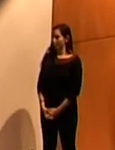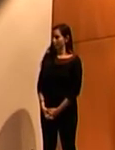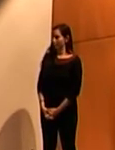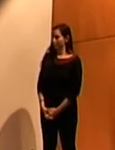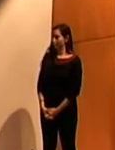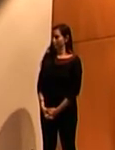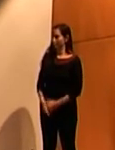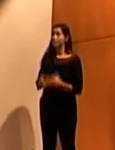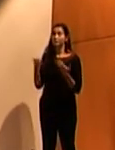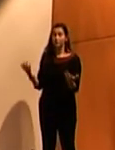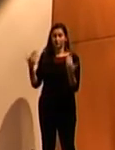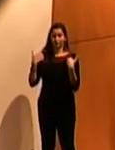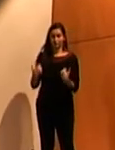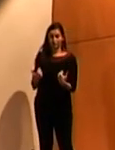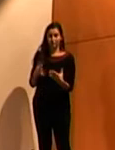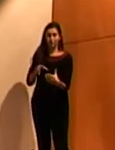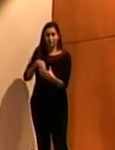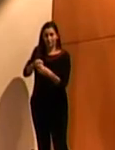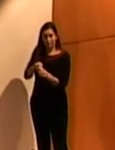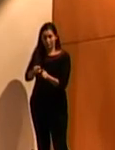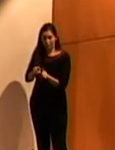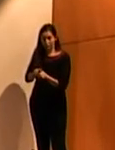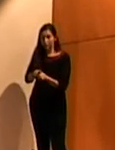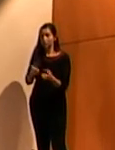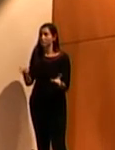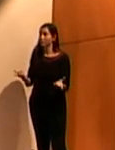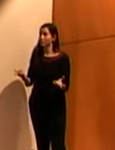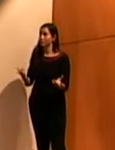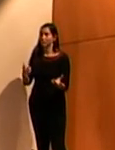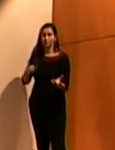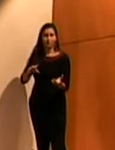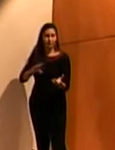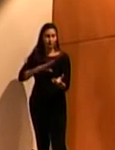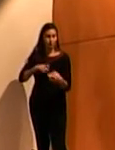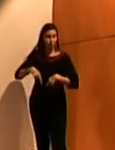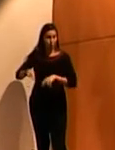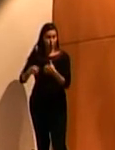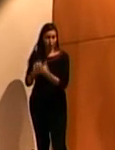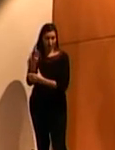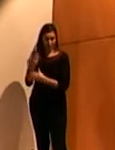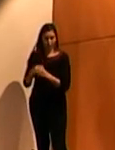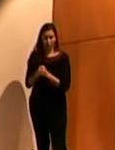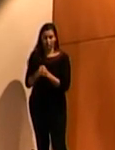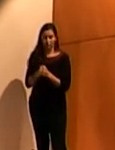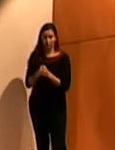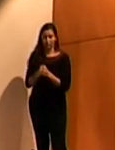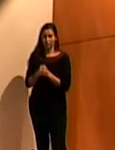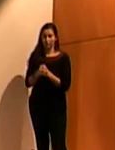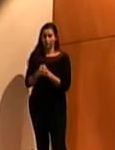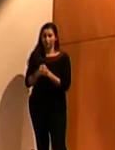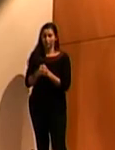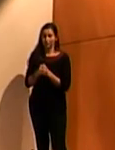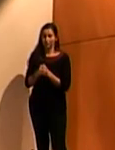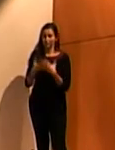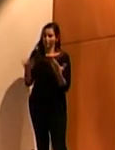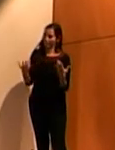Donc moi j'ai participé également avec Route Nouvelle, grâce à Route Nouvelle avec les architectes à ce projet